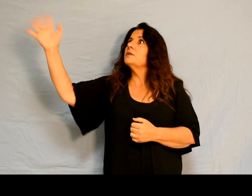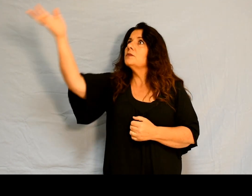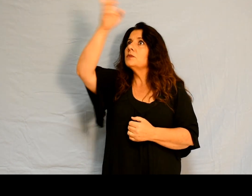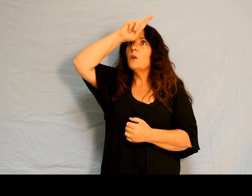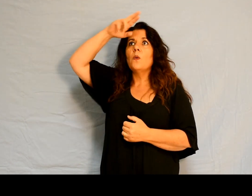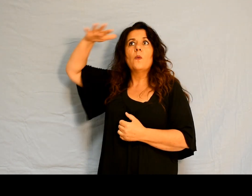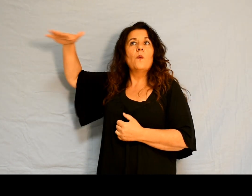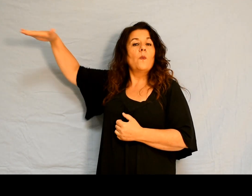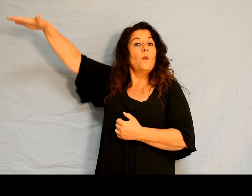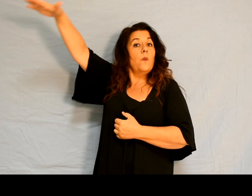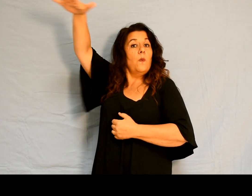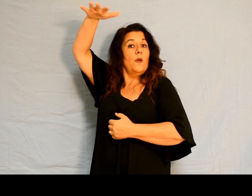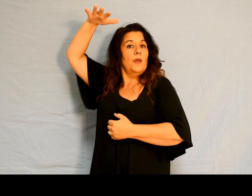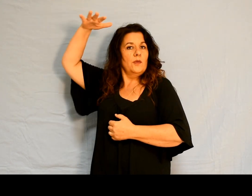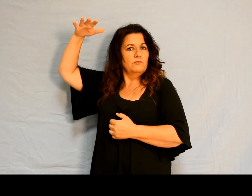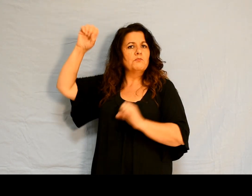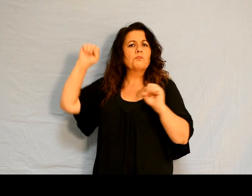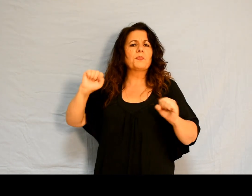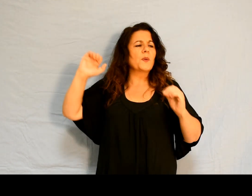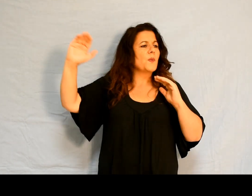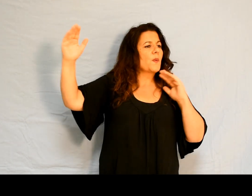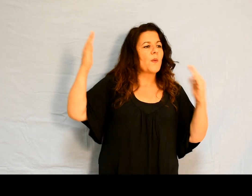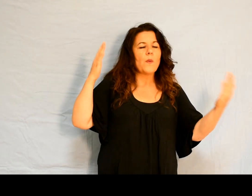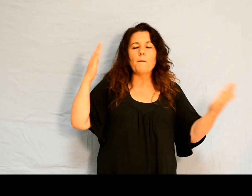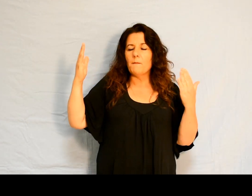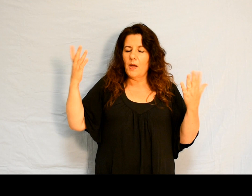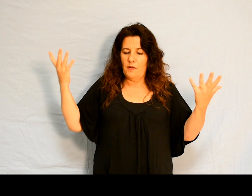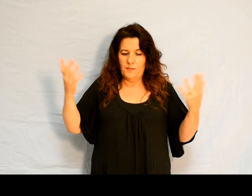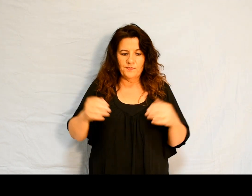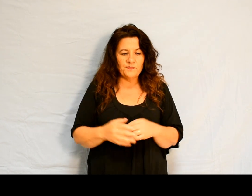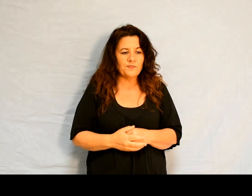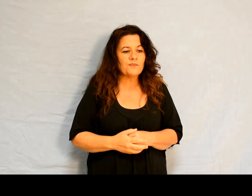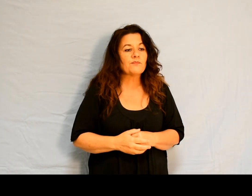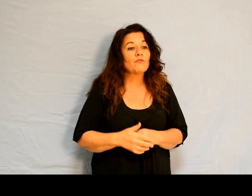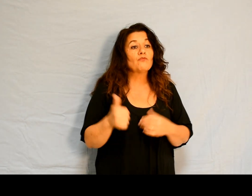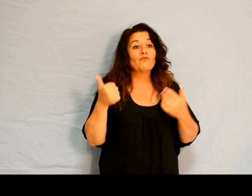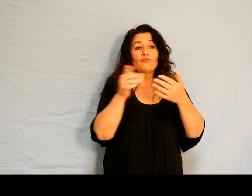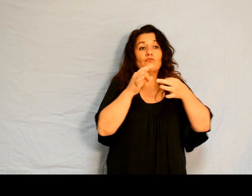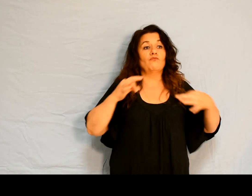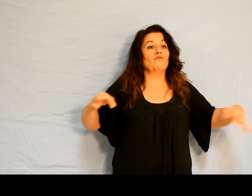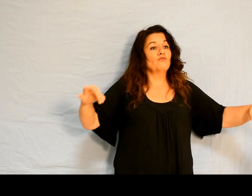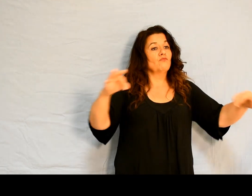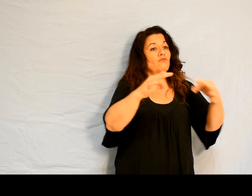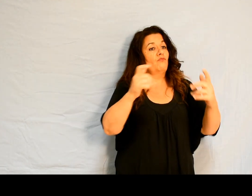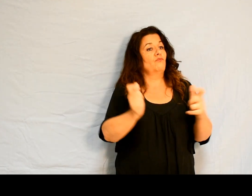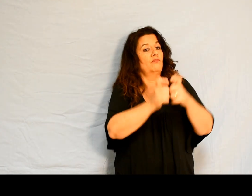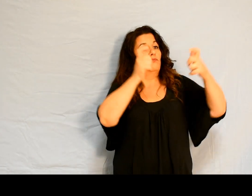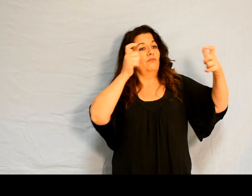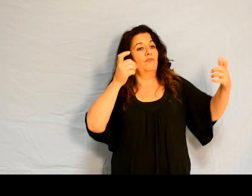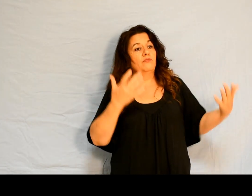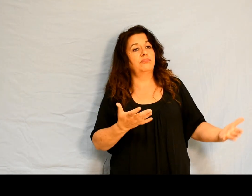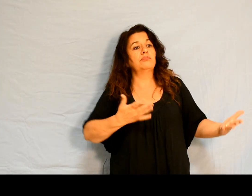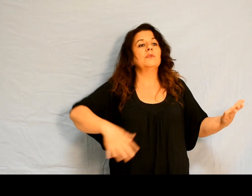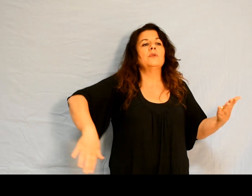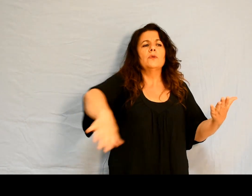d'un domaine qui sortit dès le matin afin d'embaucher des ouvriers pour sa vigne.